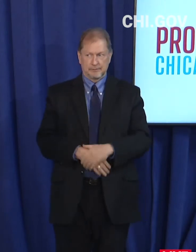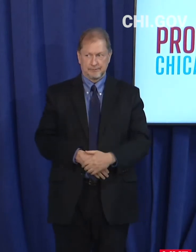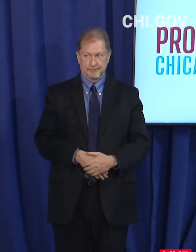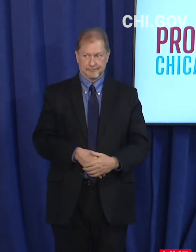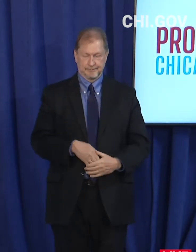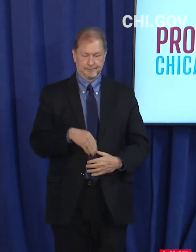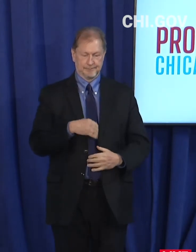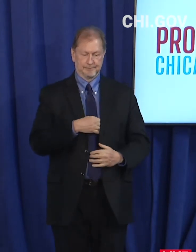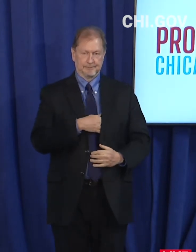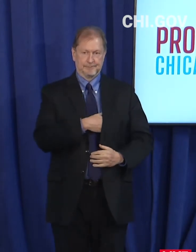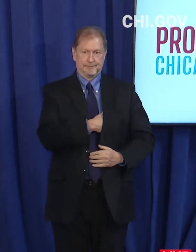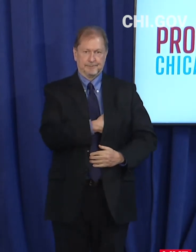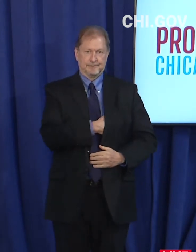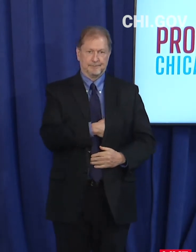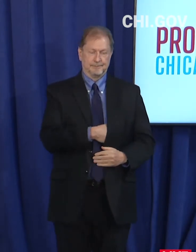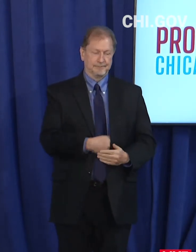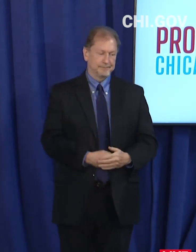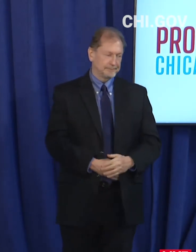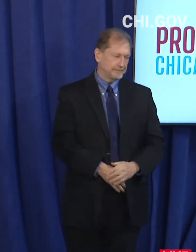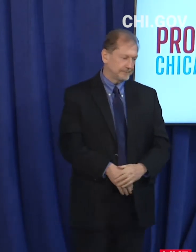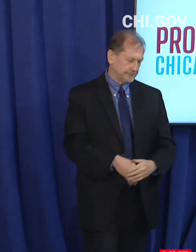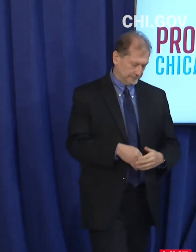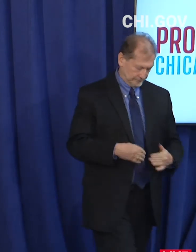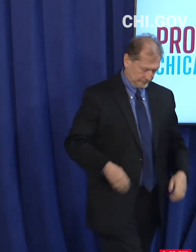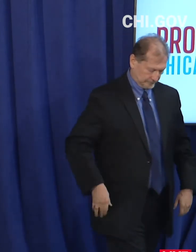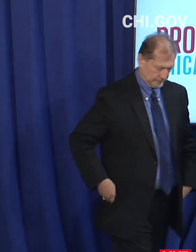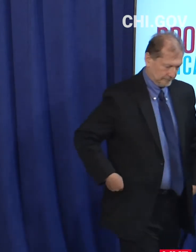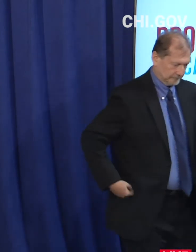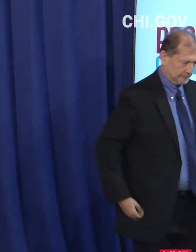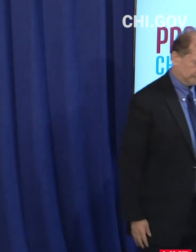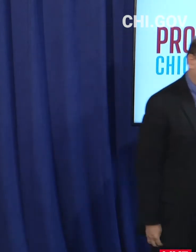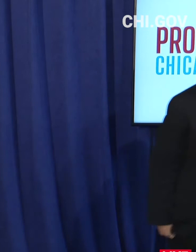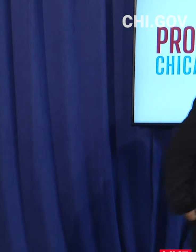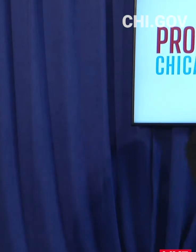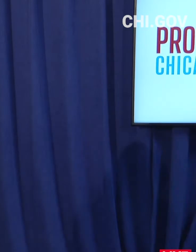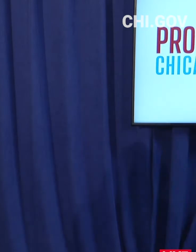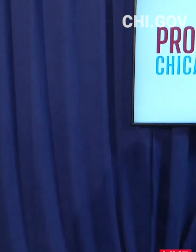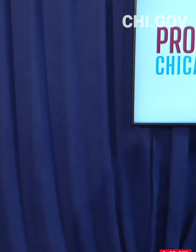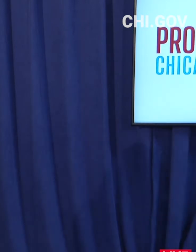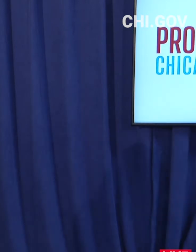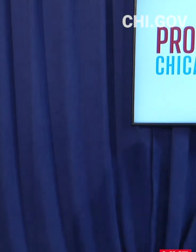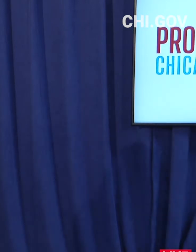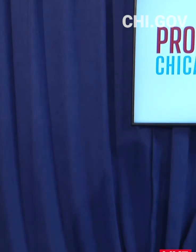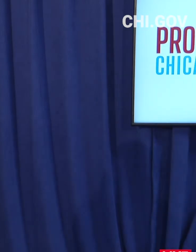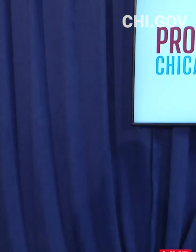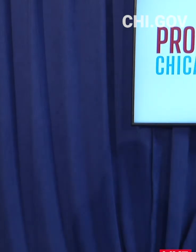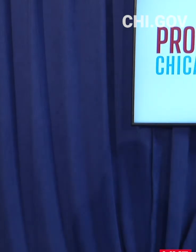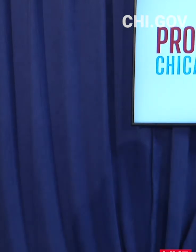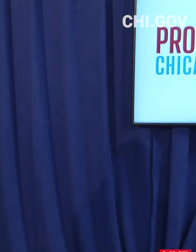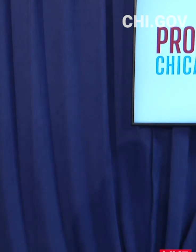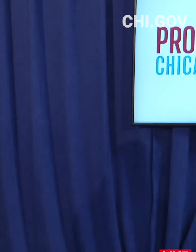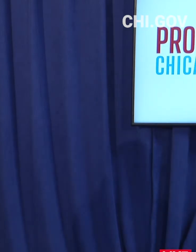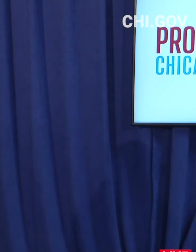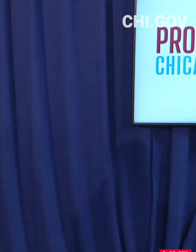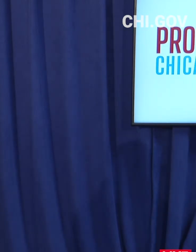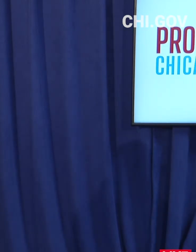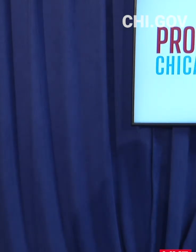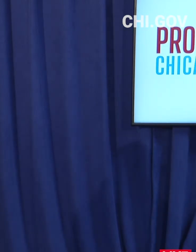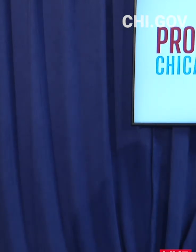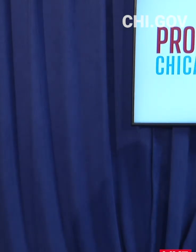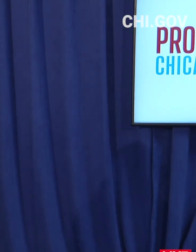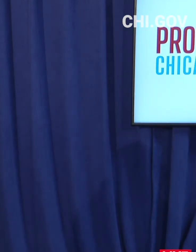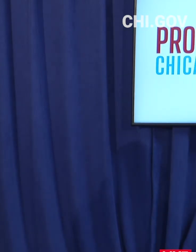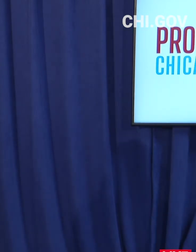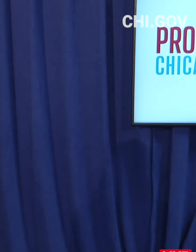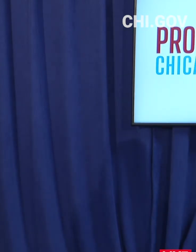Thank you, Candice. Gracias, Candice. Mi nombre es la doctora Geraldine Luna y soy director médico del Departamento de